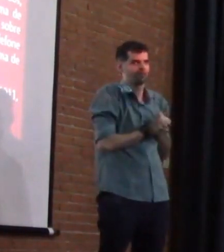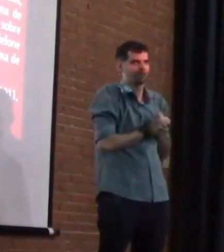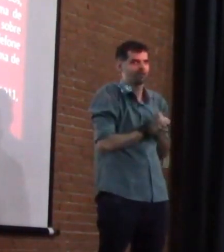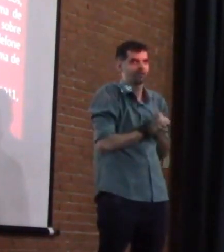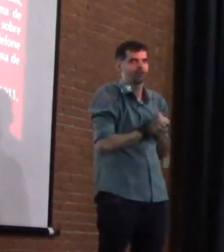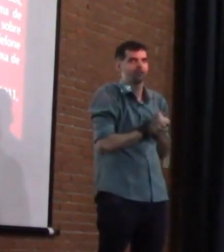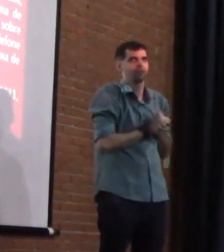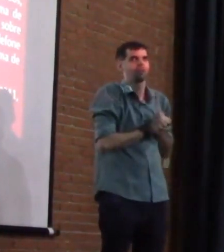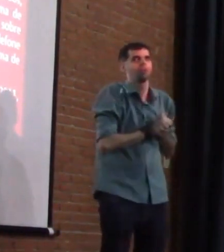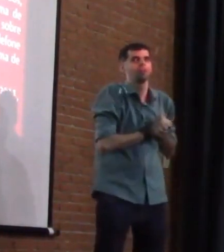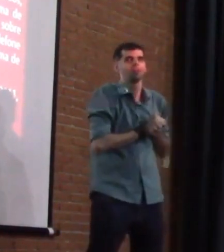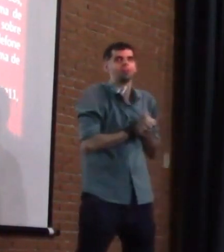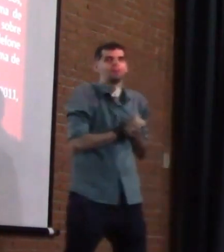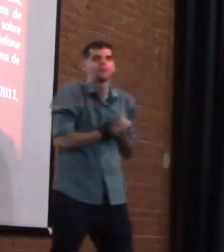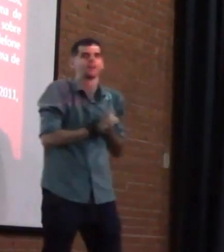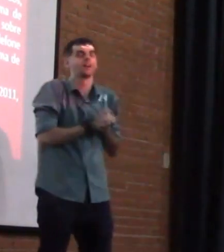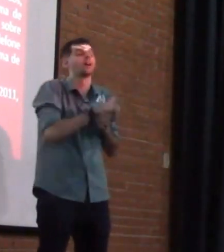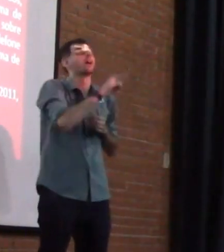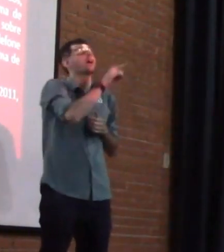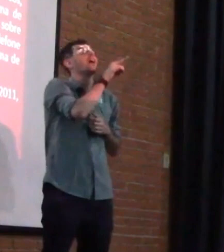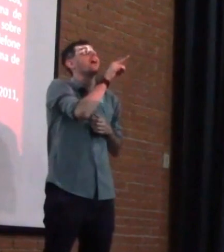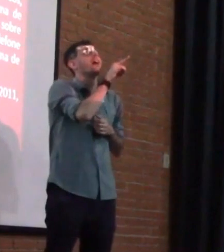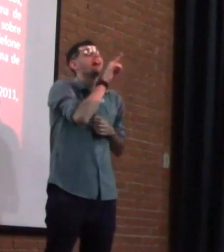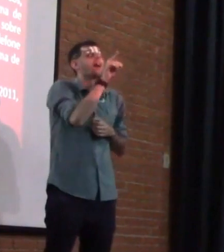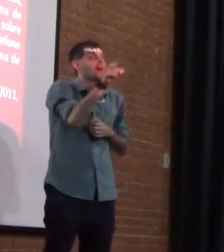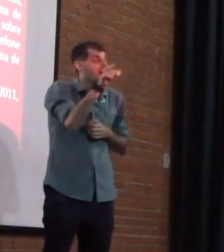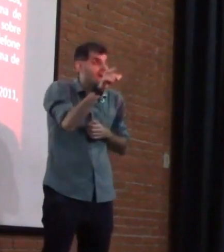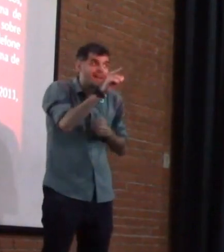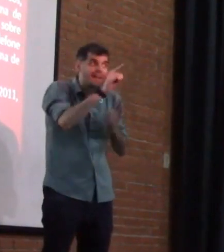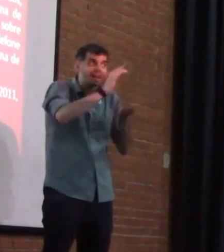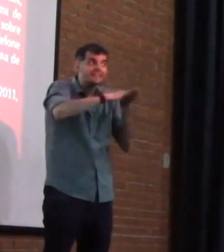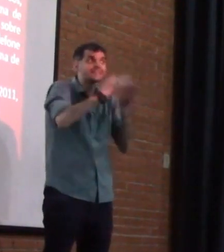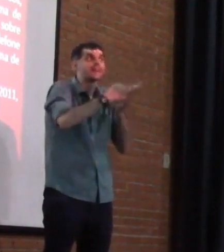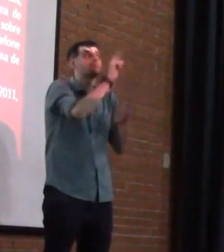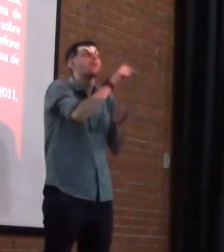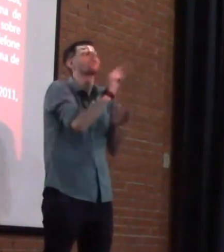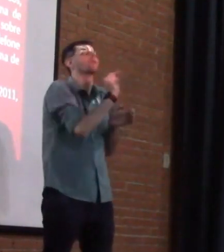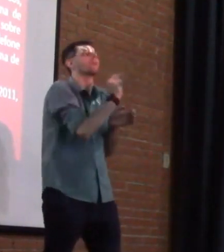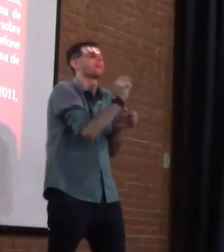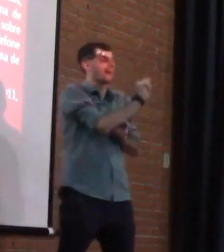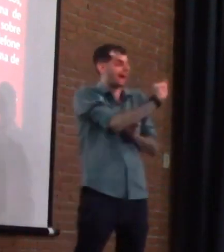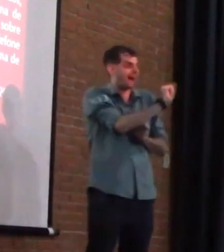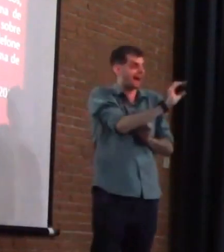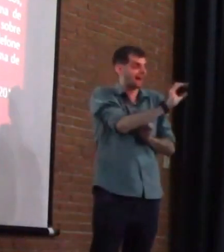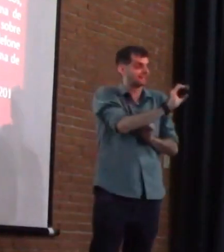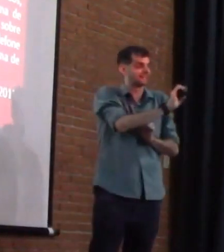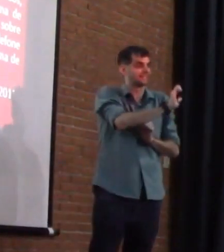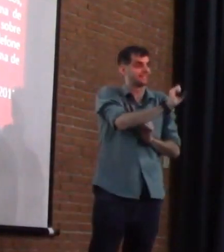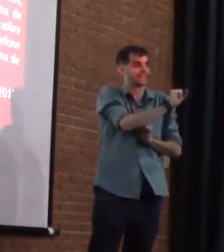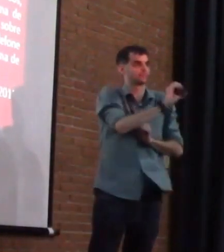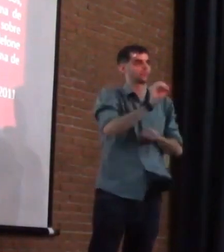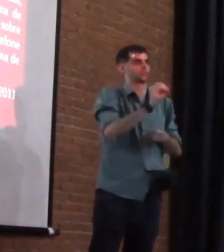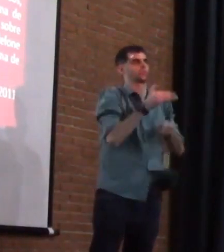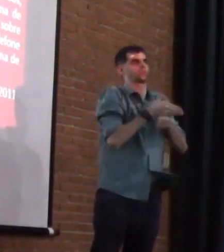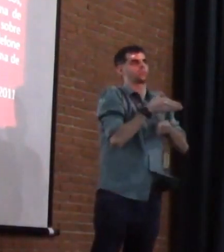simplesmente o fato de colocar o intérprete não é fornecer acessibilidade ao sujeito surdo. O intérprete, ele está